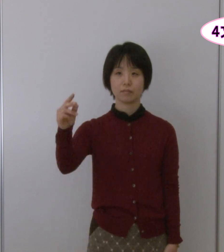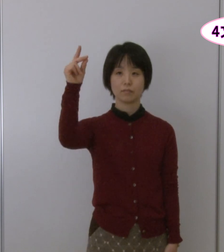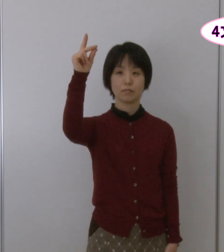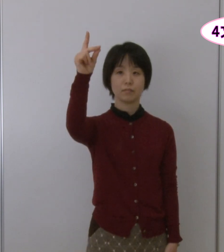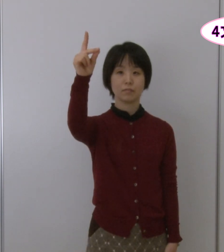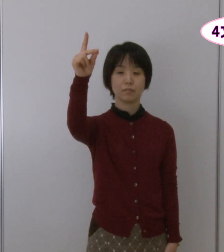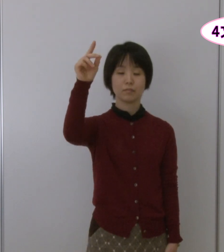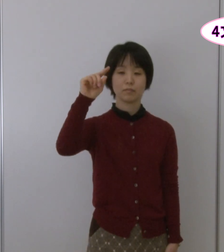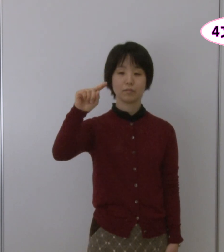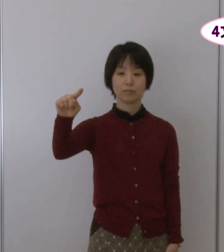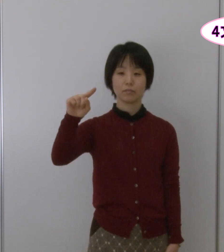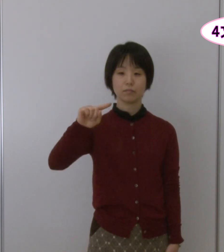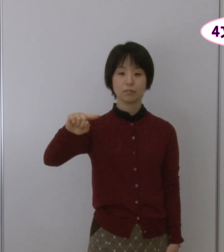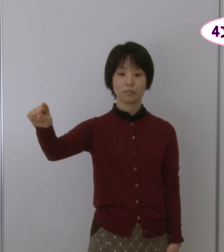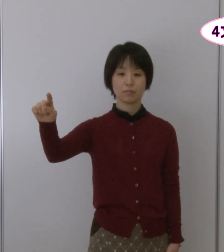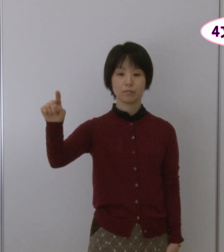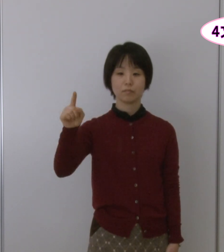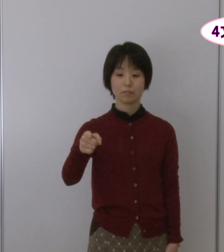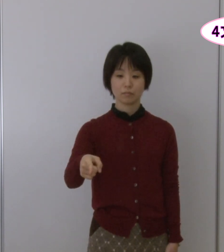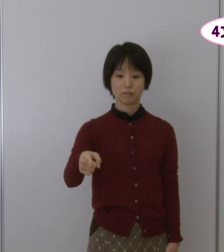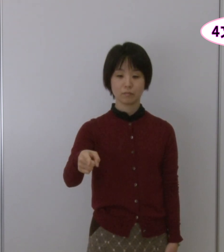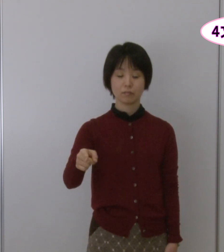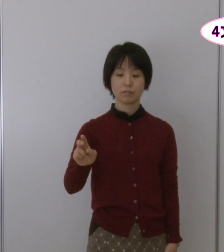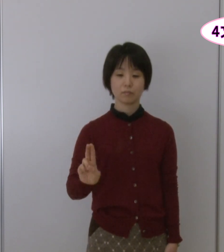かんそう